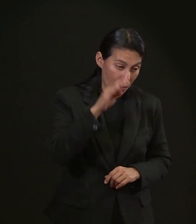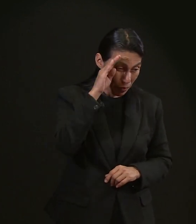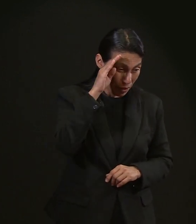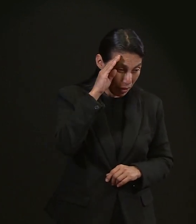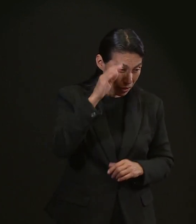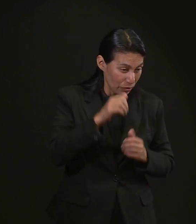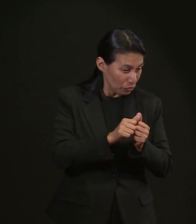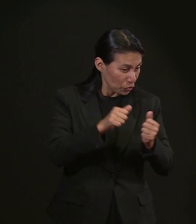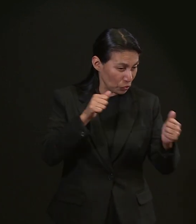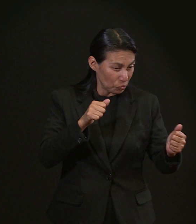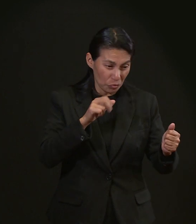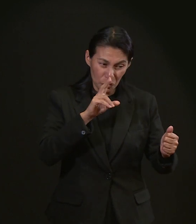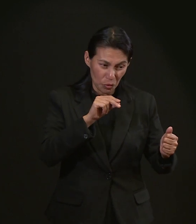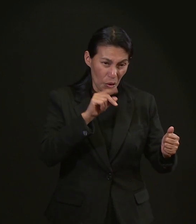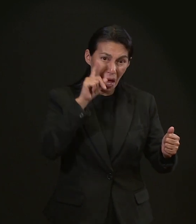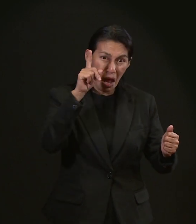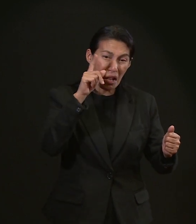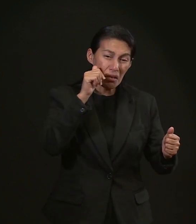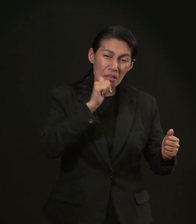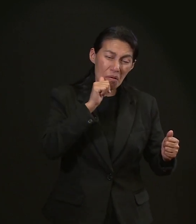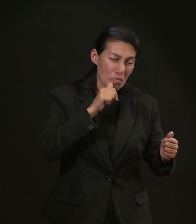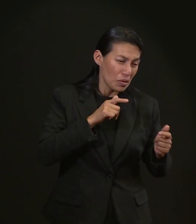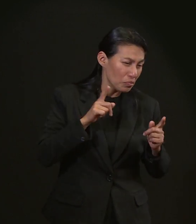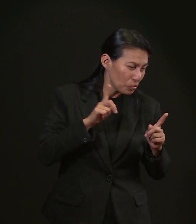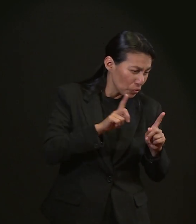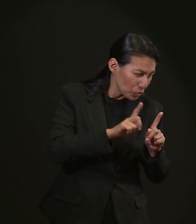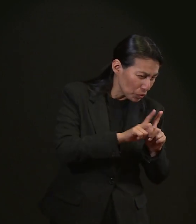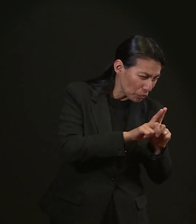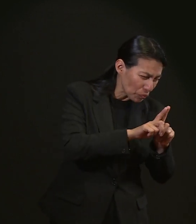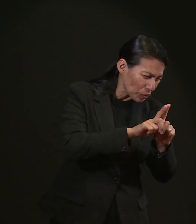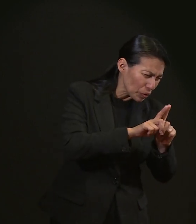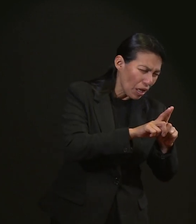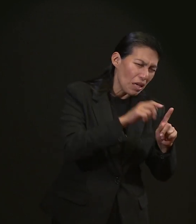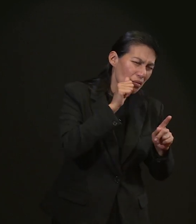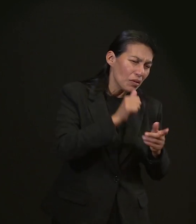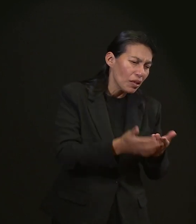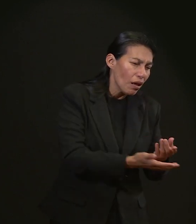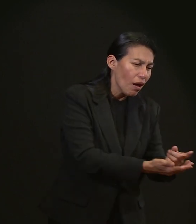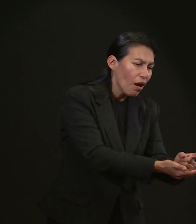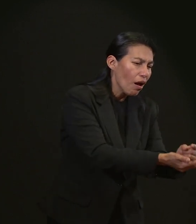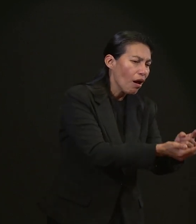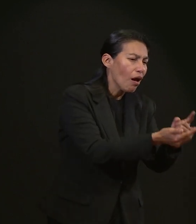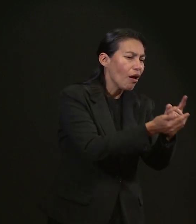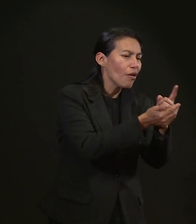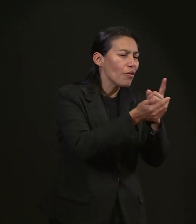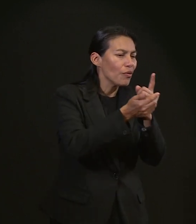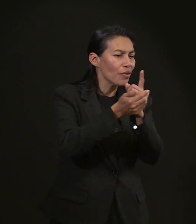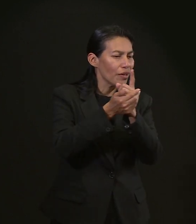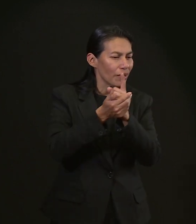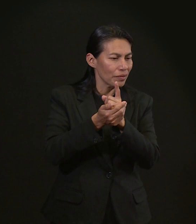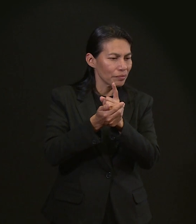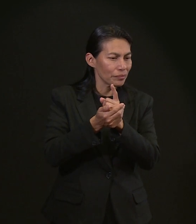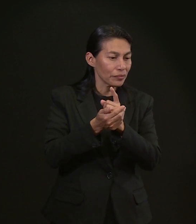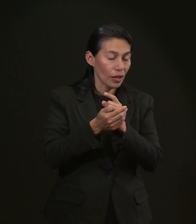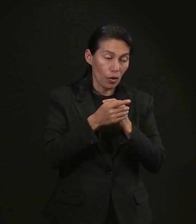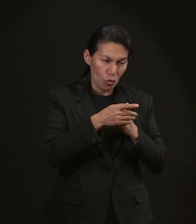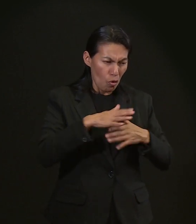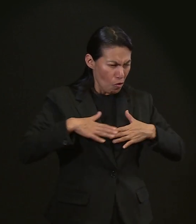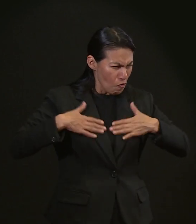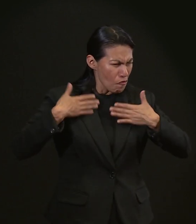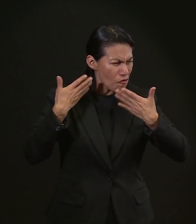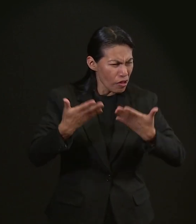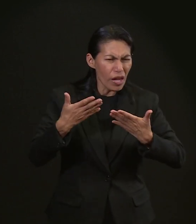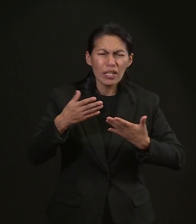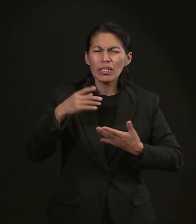desamparará siempre te sustentará cuando tú confías sinceramente en su dirección él envía